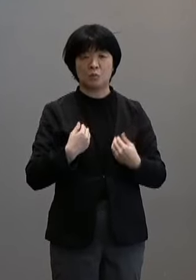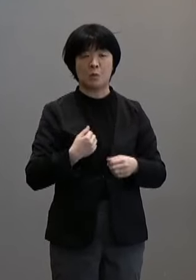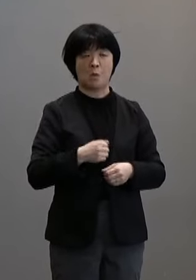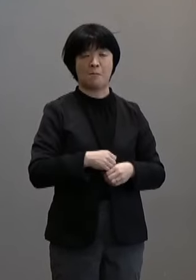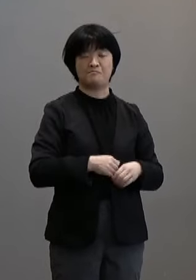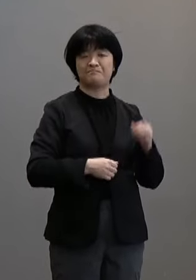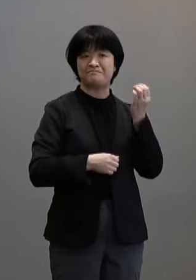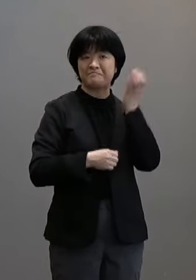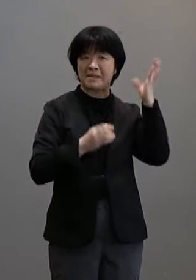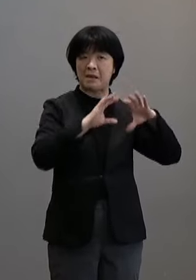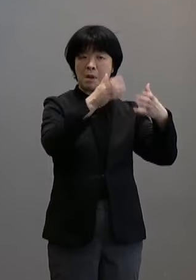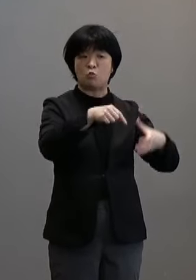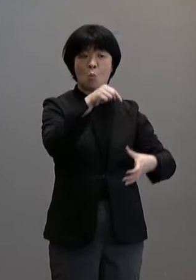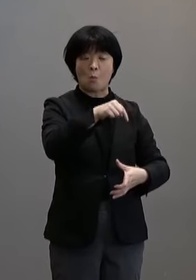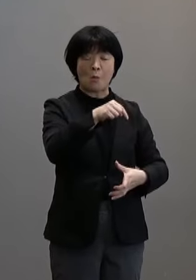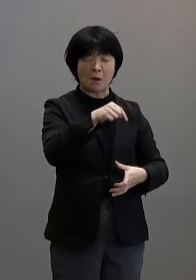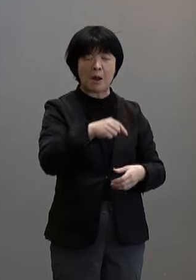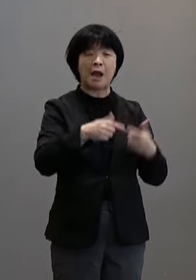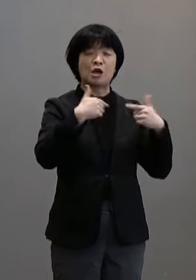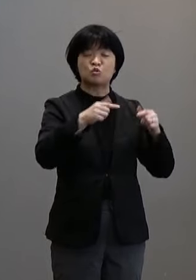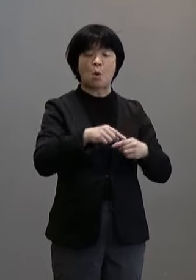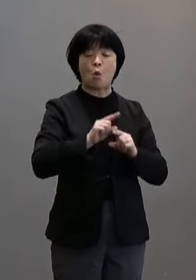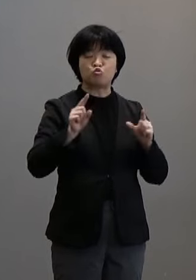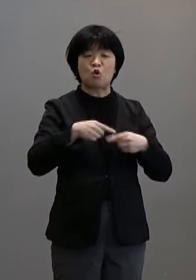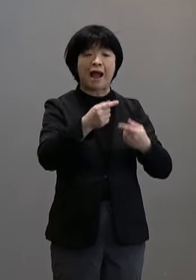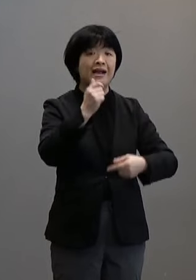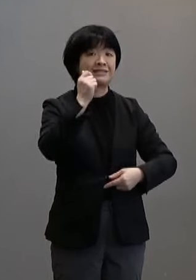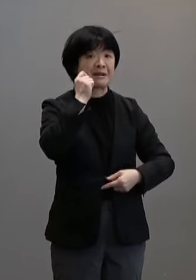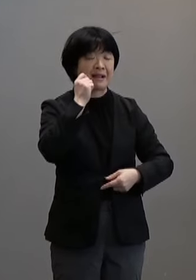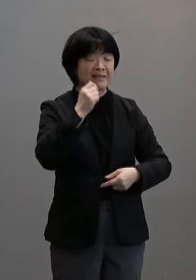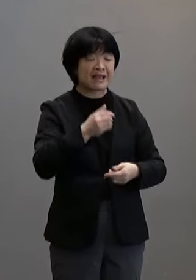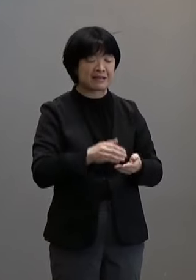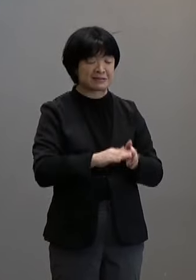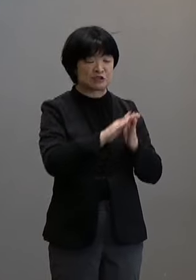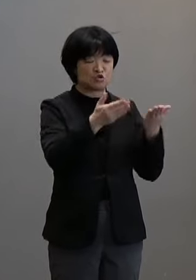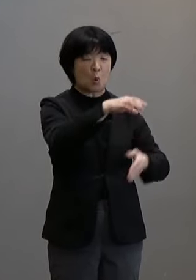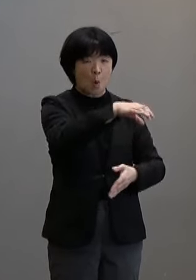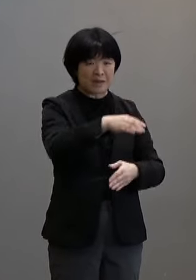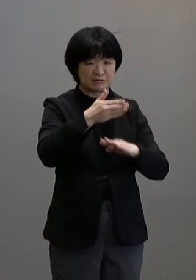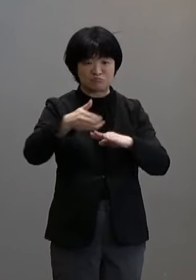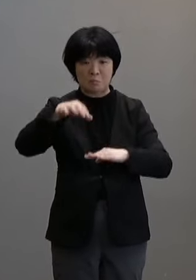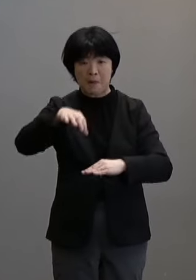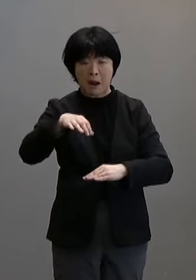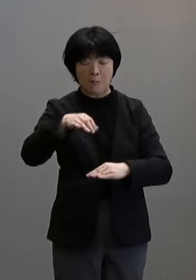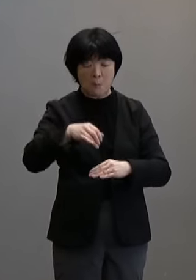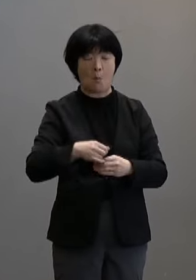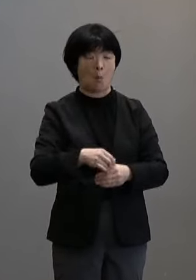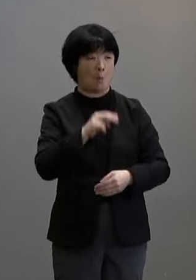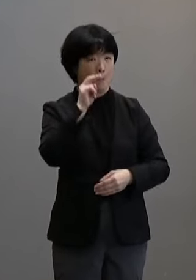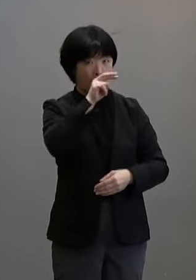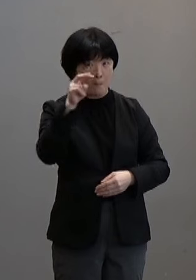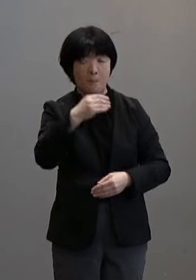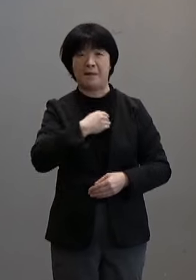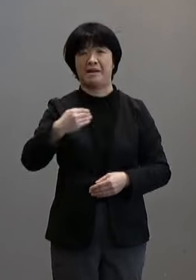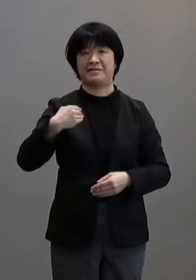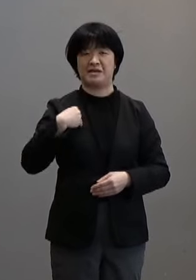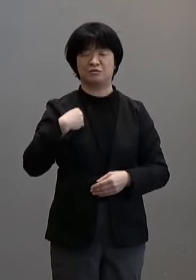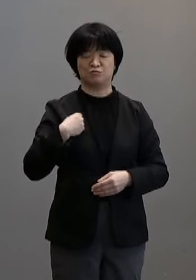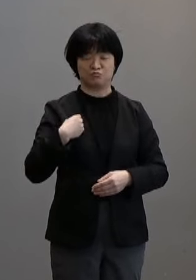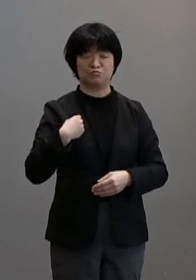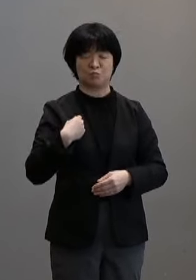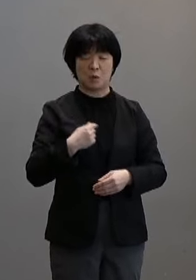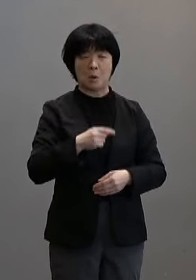ない旧宅の書院や炊事場の中にも入ることができるほか、周辺地域で使われていた古民具